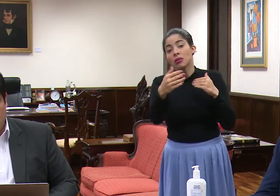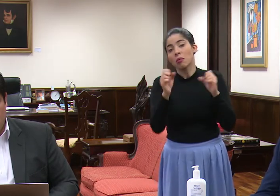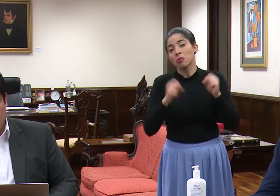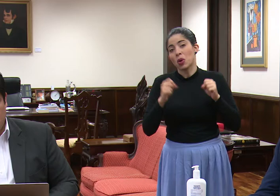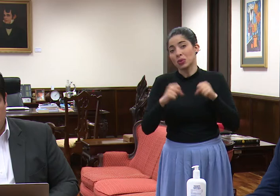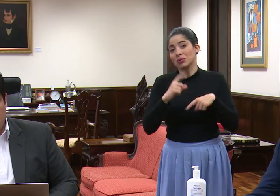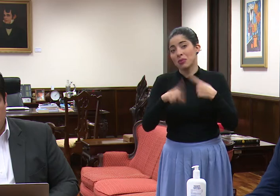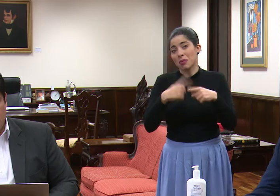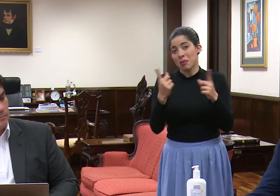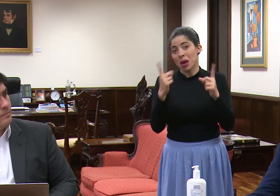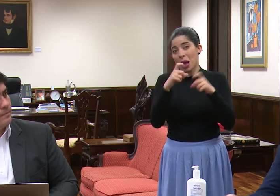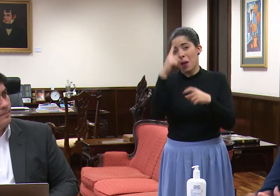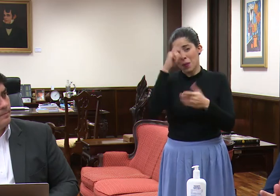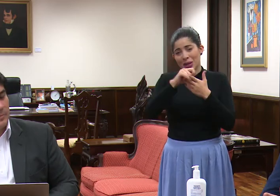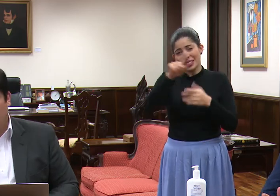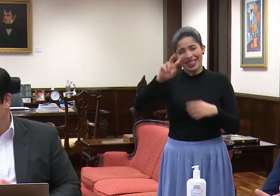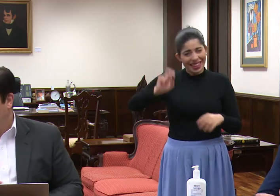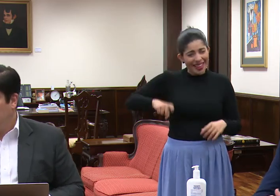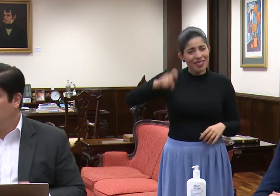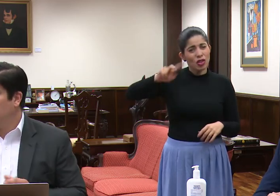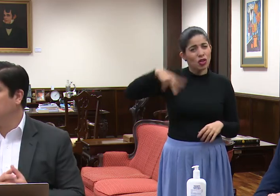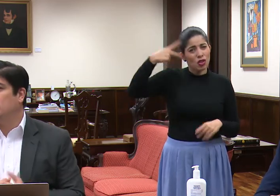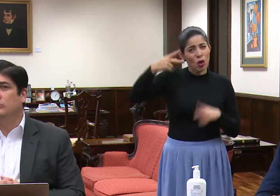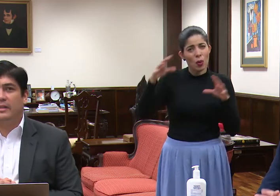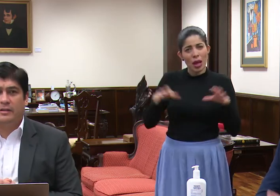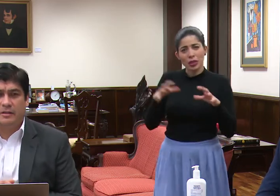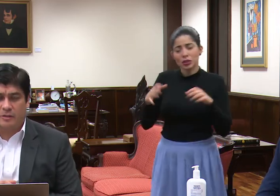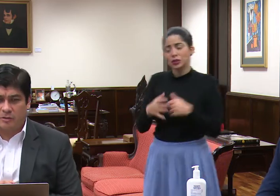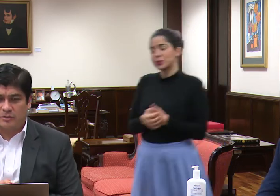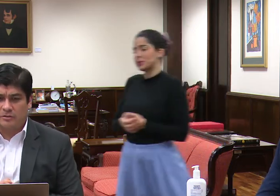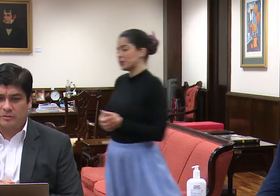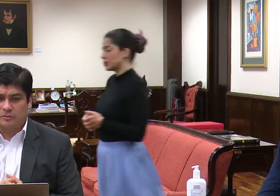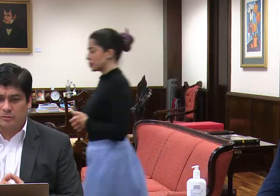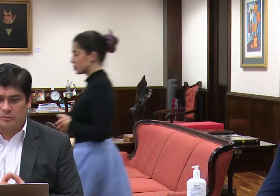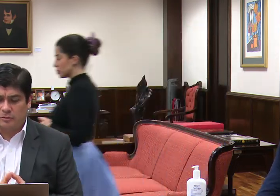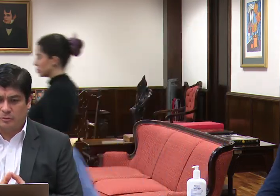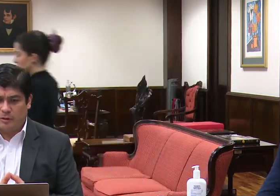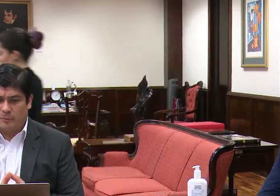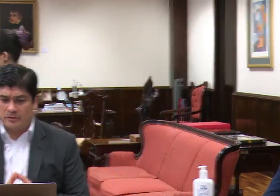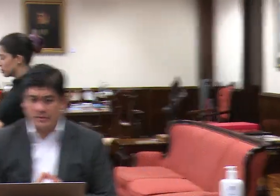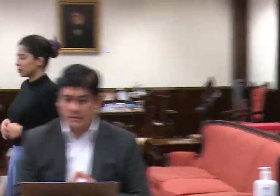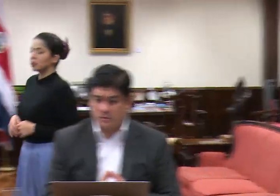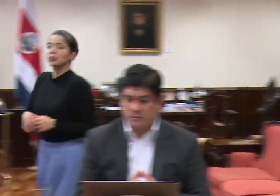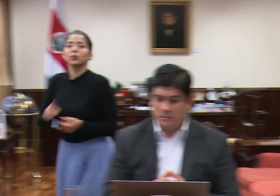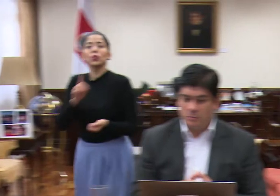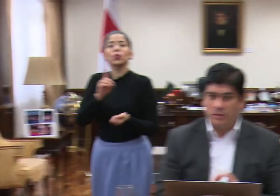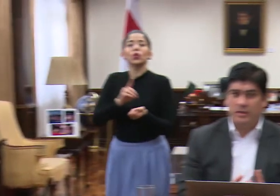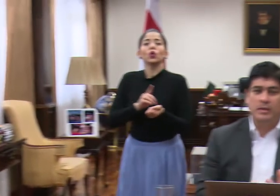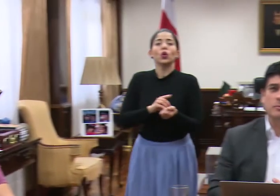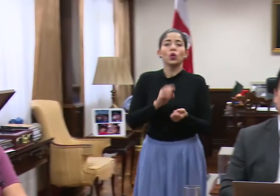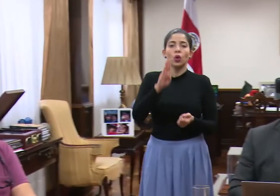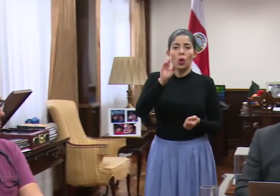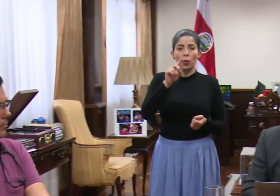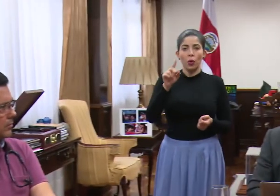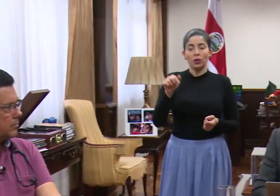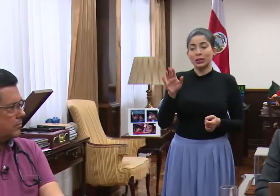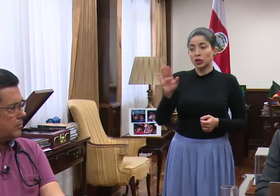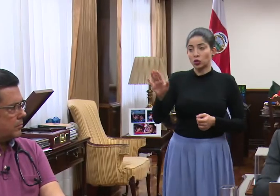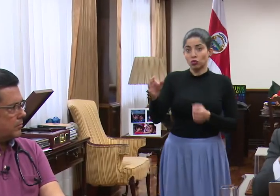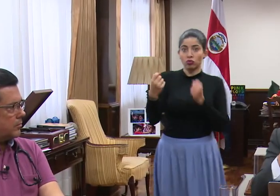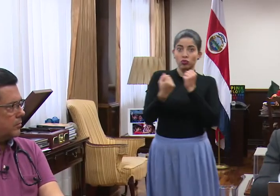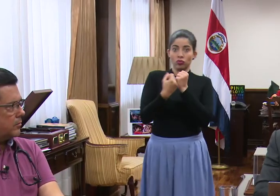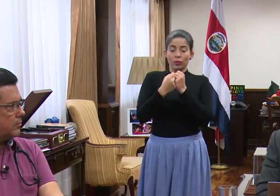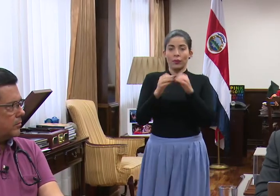y por eso es que tenemos que intensificar las acciones. Doctor Bosa, usted, y creo que su aporte en esto es muy importante,